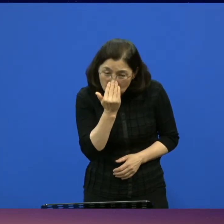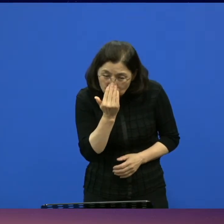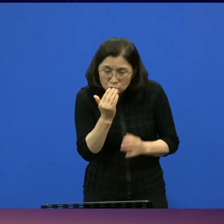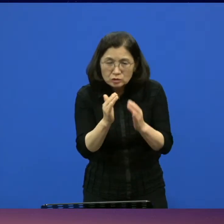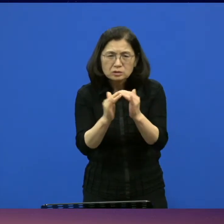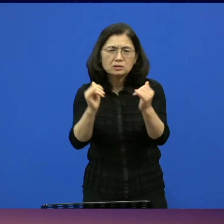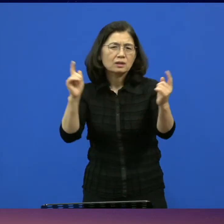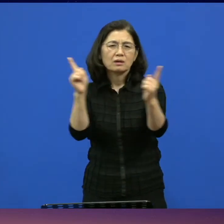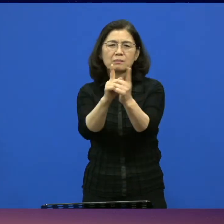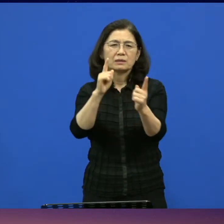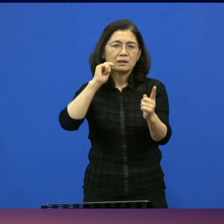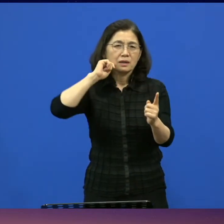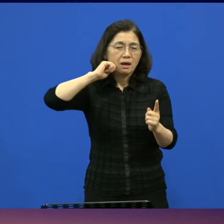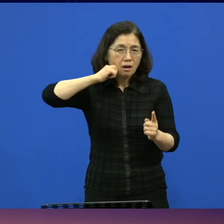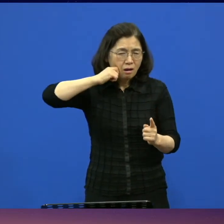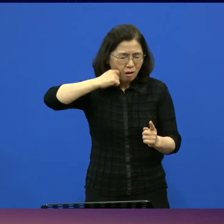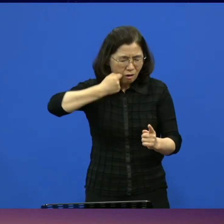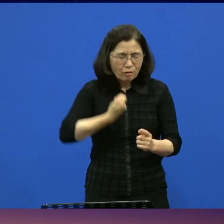어려워요.